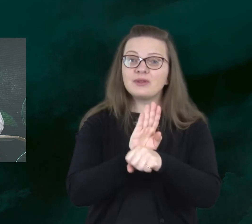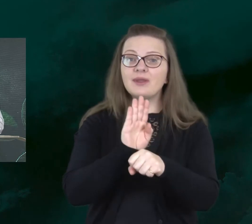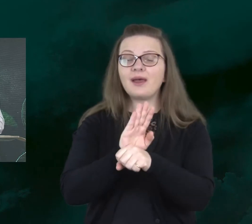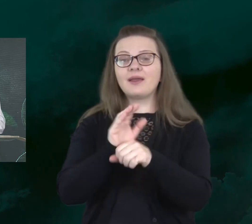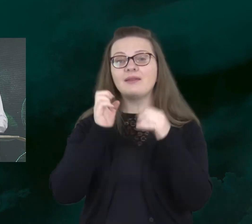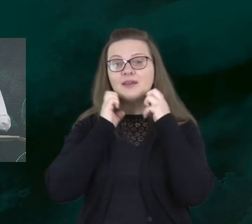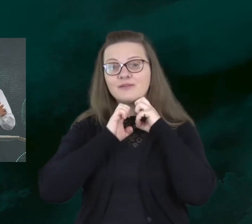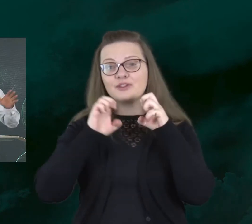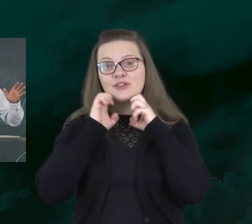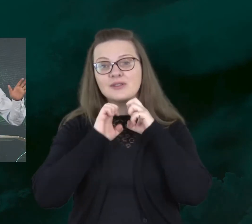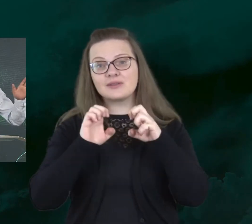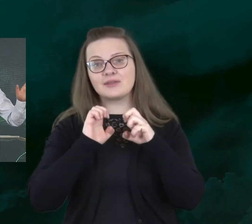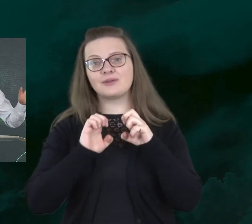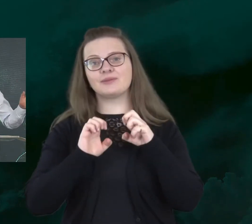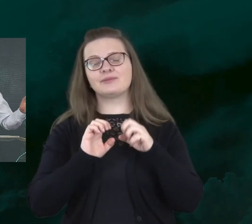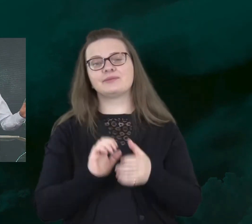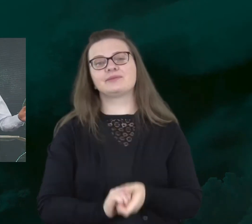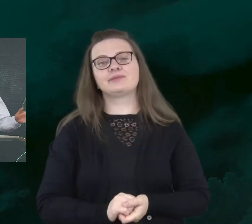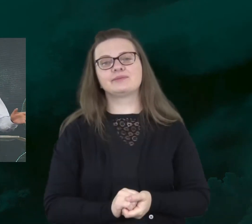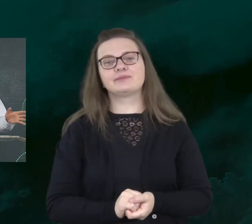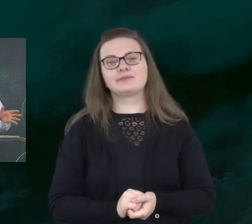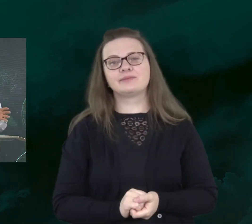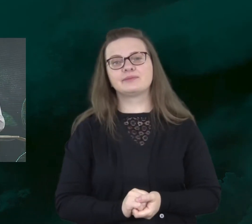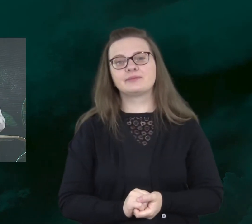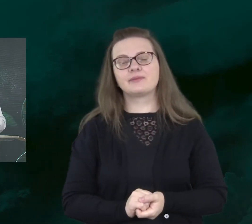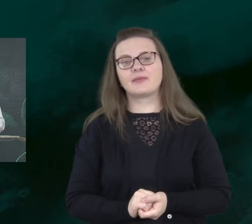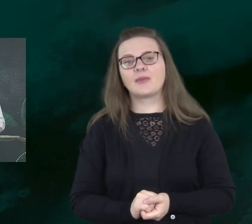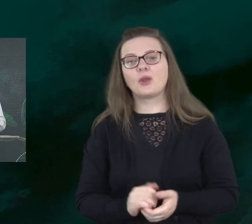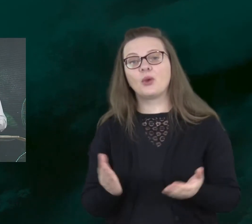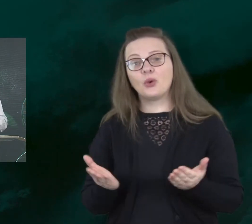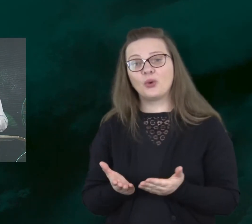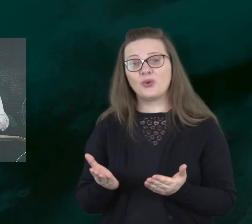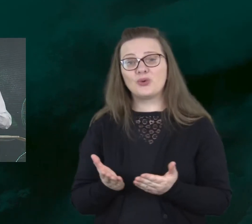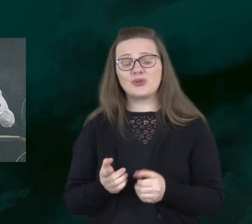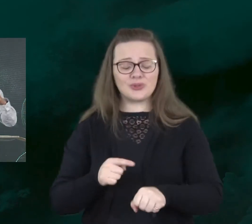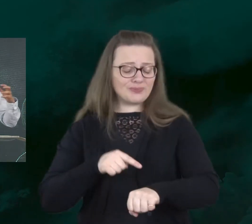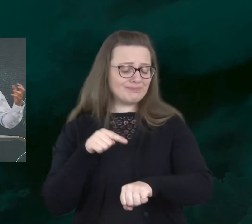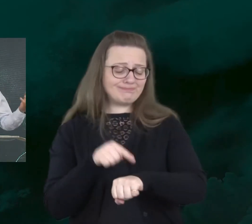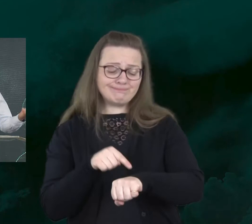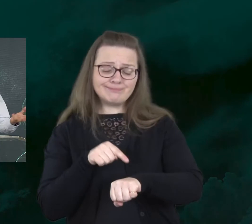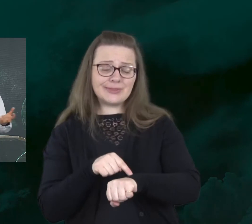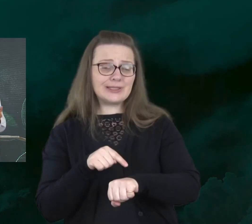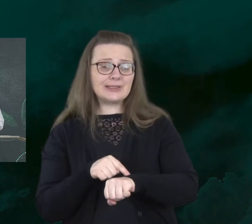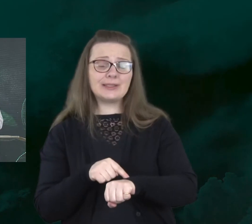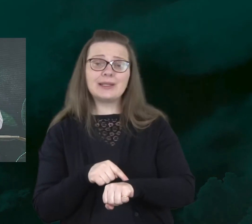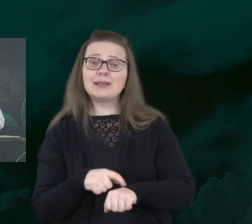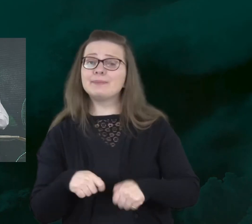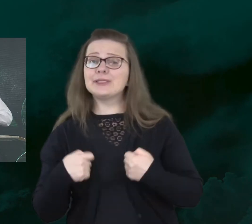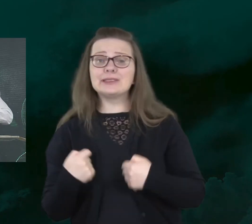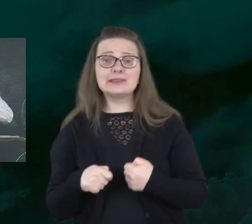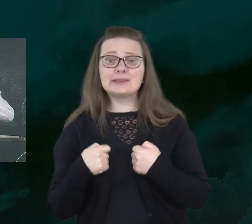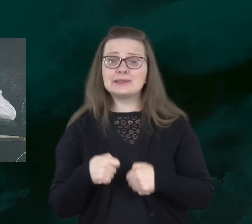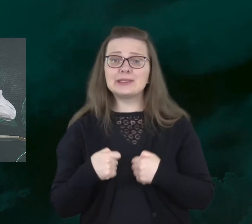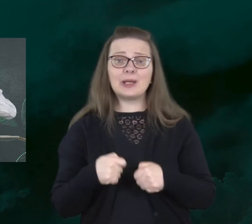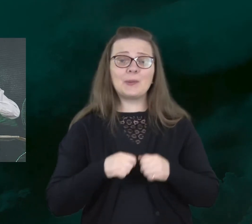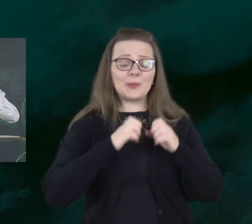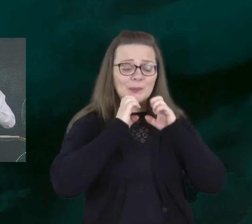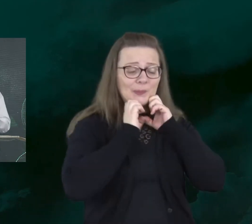Irmãos, nós estamos hoje num momento em que nós precisamos colher muita gente.